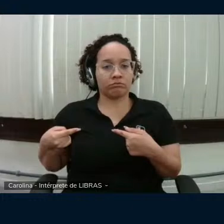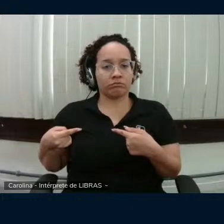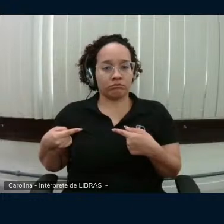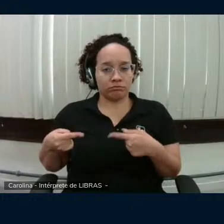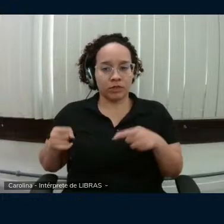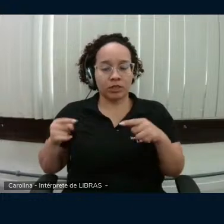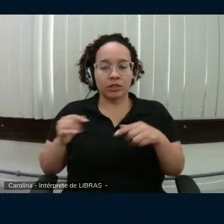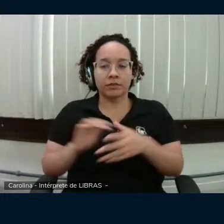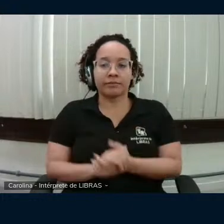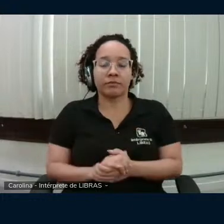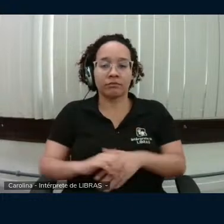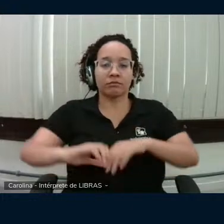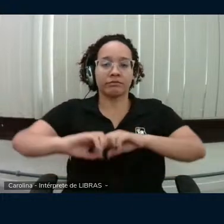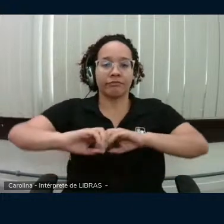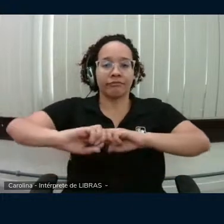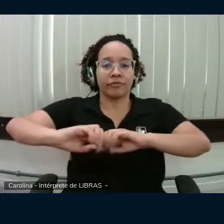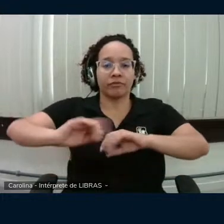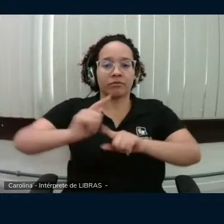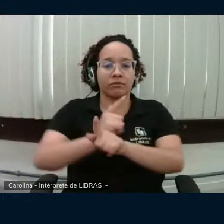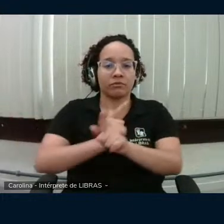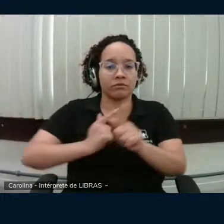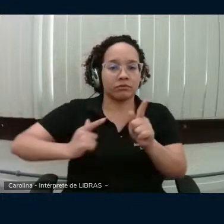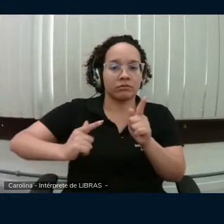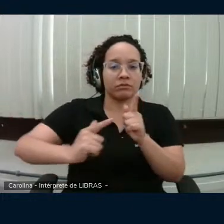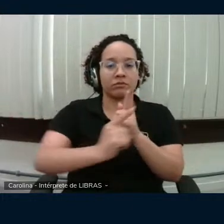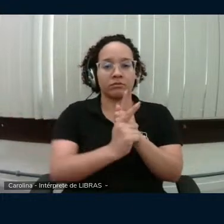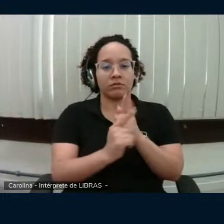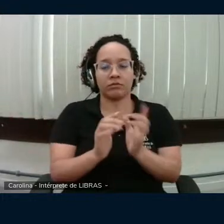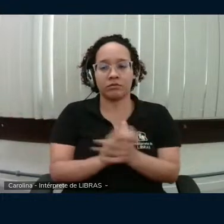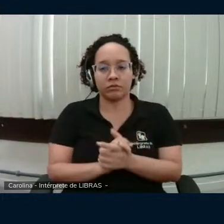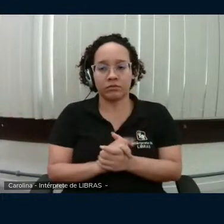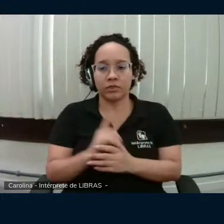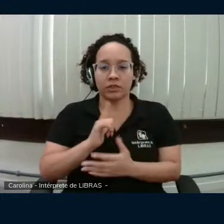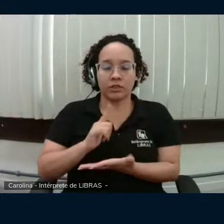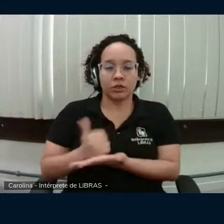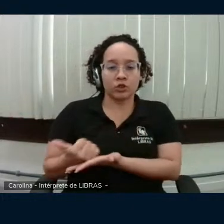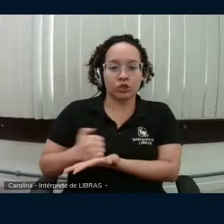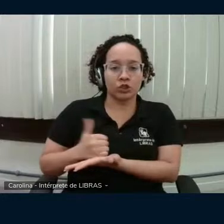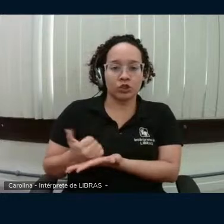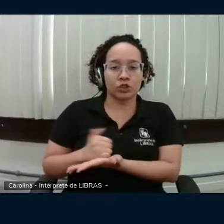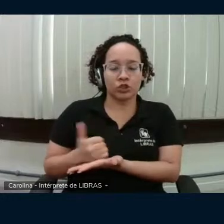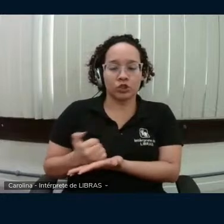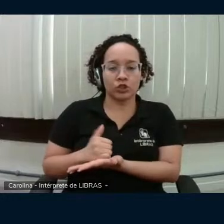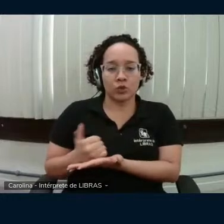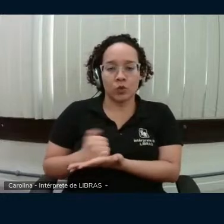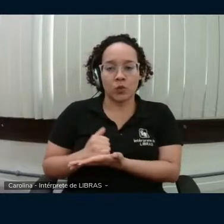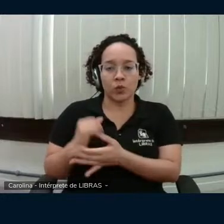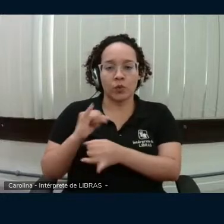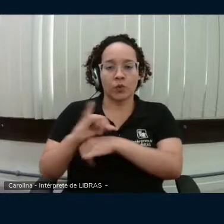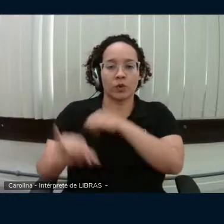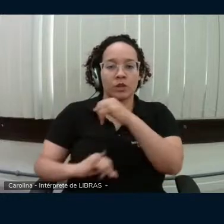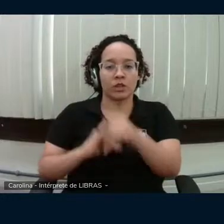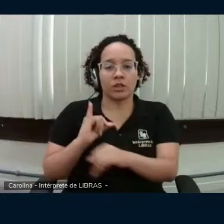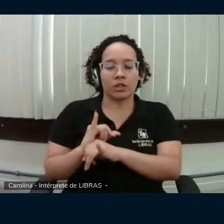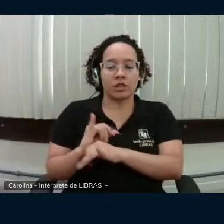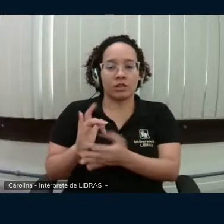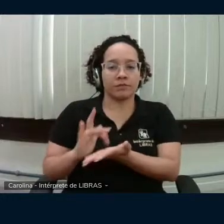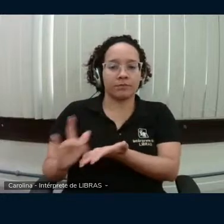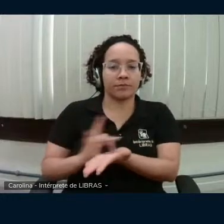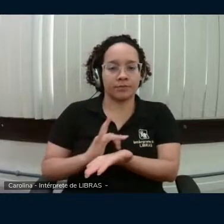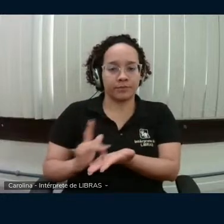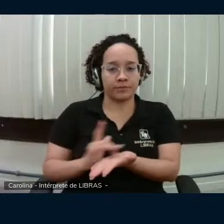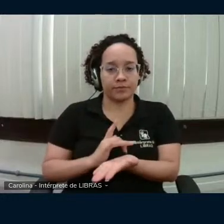Quando eu dou aula na geografia, por exemplo, faz tempinho que eu não dou aula, então eu vou falar de um jogo online já mais batidinho, assim. Eu brincava com eles e dizia,